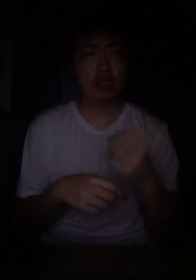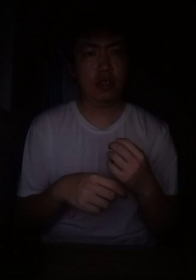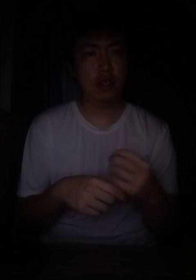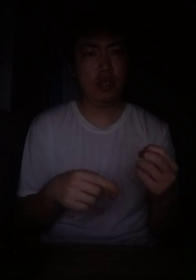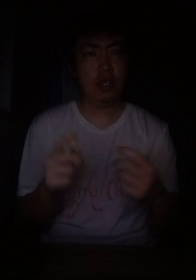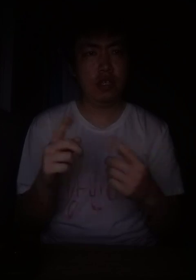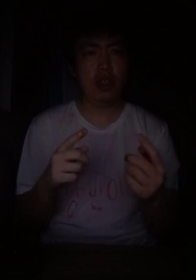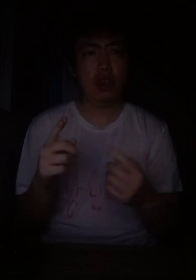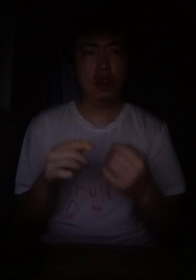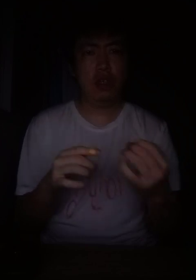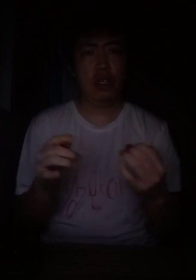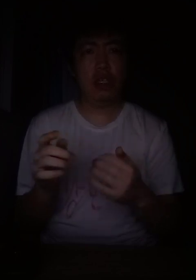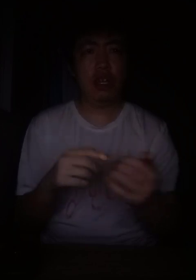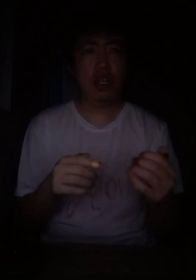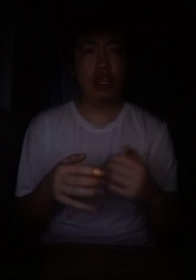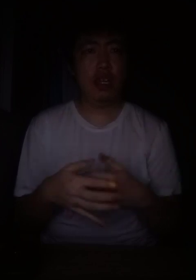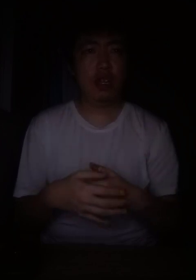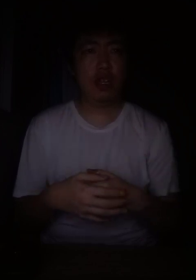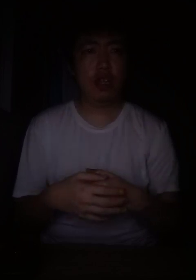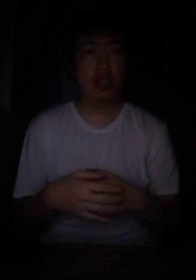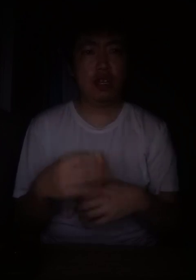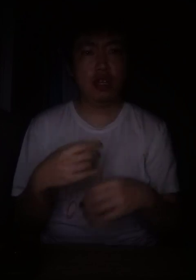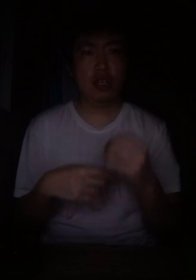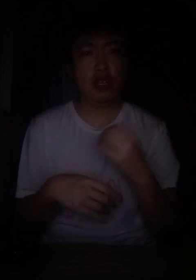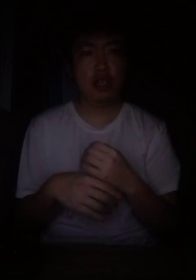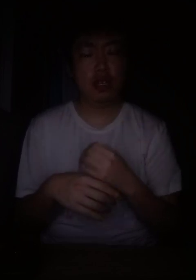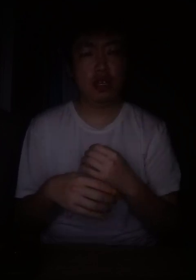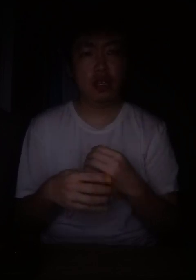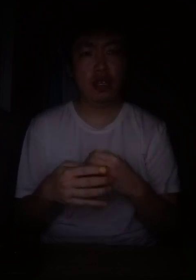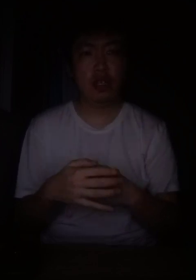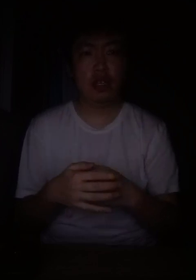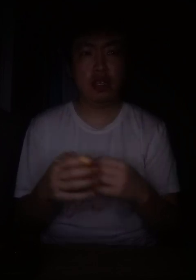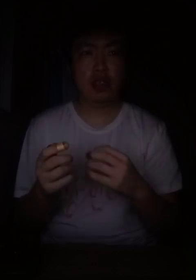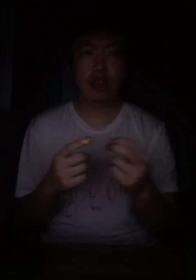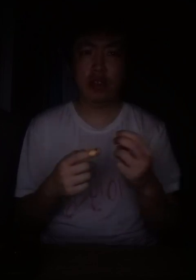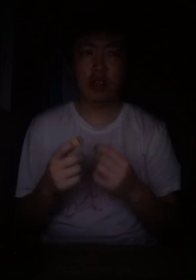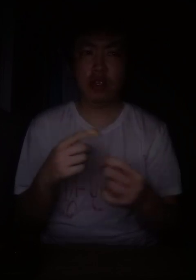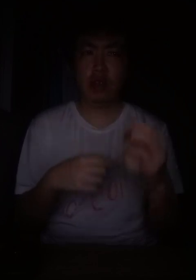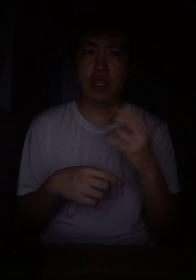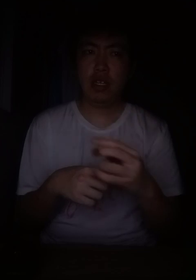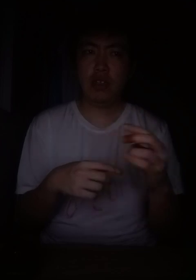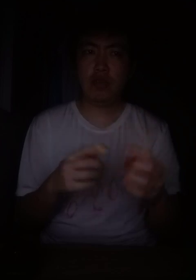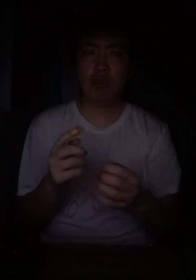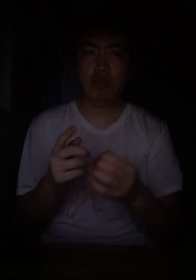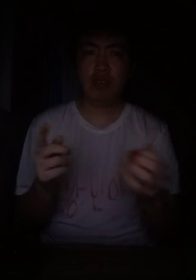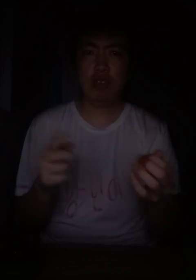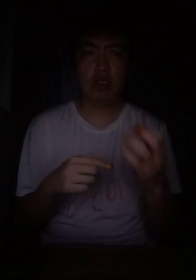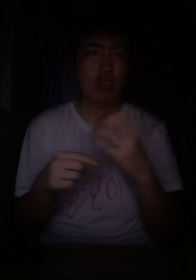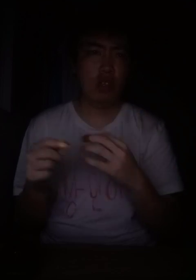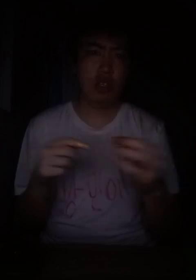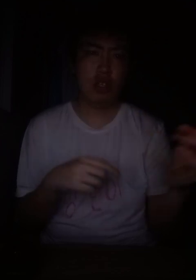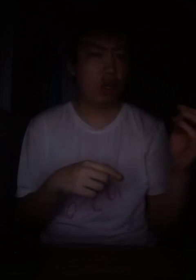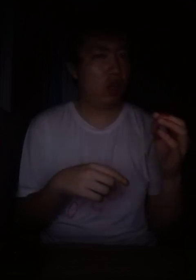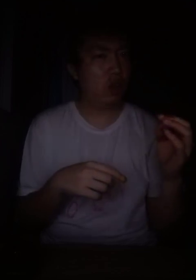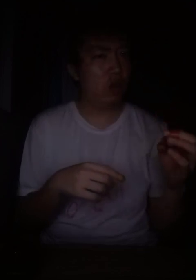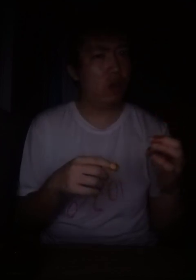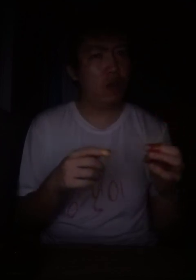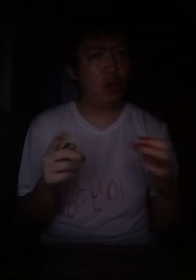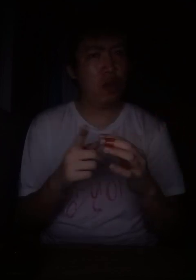좋으요. 여기 산에? 네. 그 사람은 아침에 일찍 왔다가도 가버리더라고요. 장사를 그러니까. 가게는 따로 서울 쪽에 있다고요?